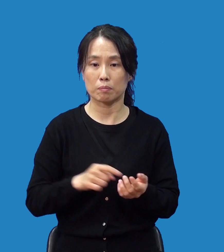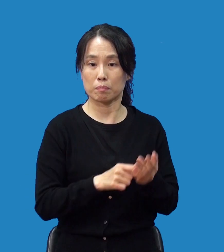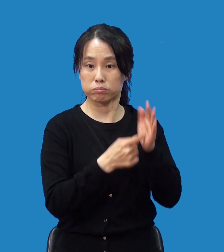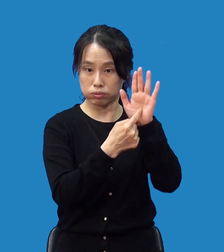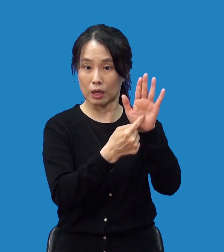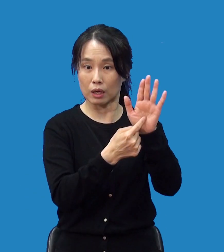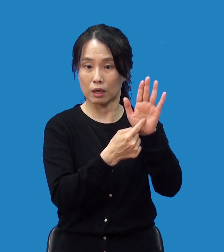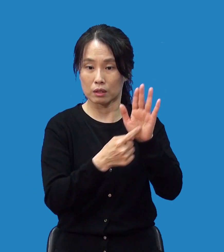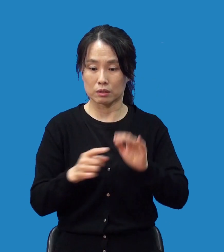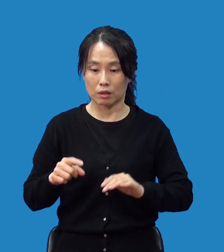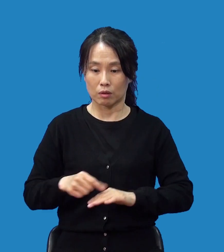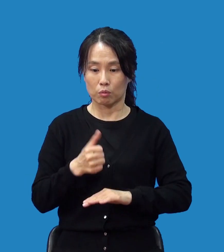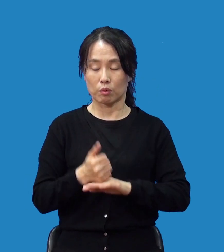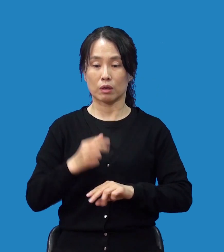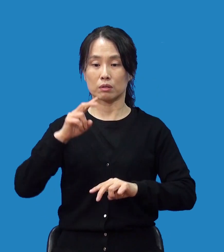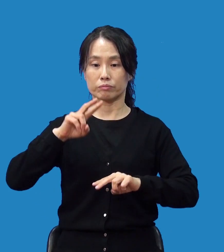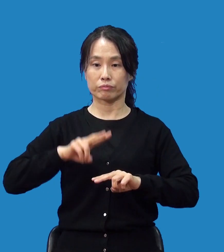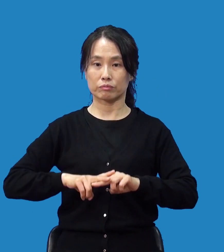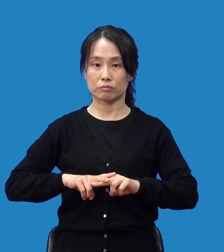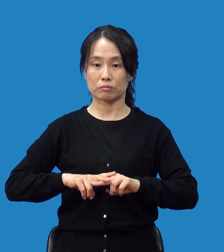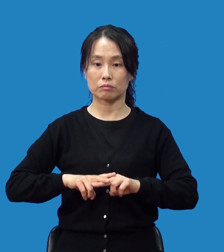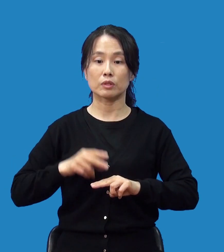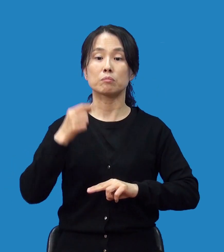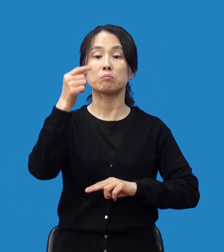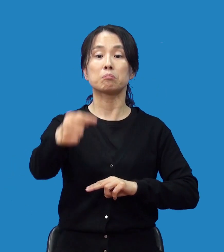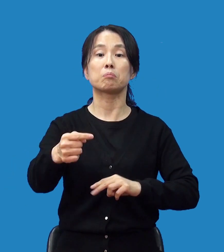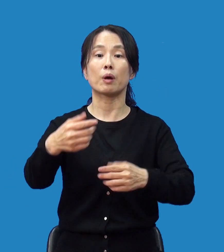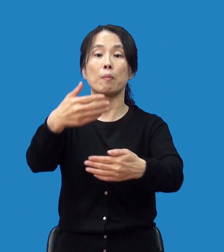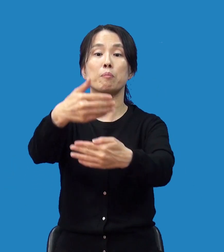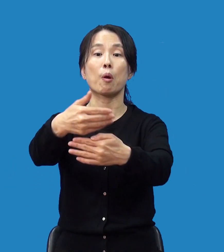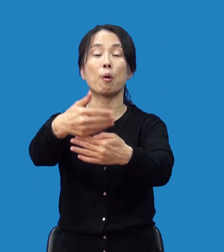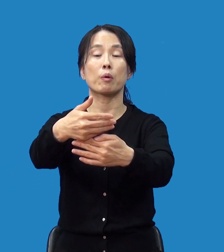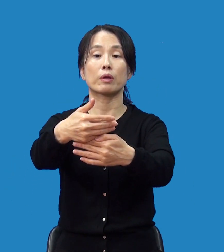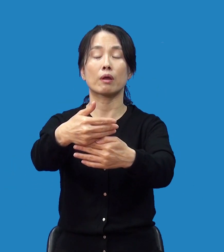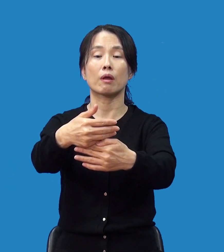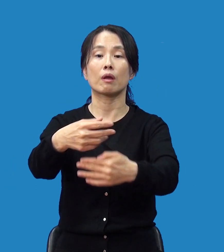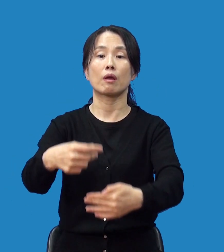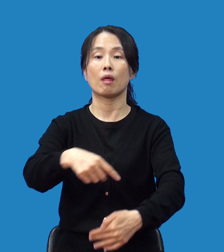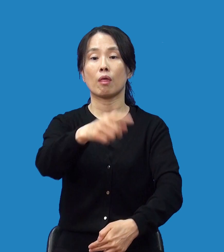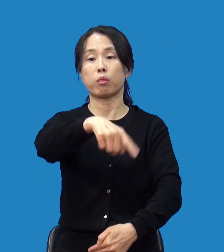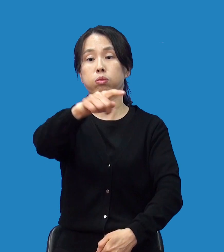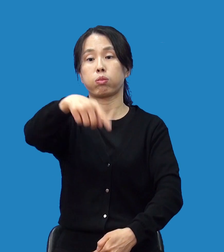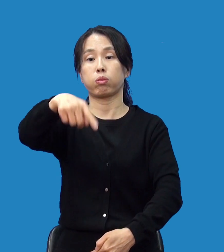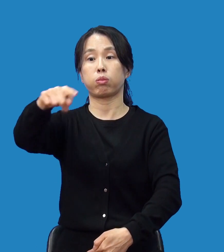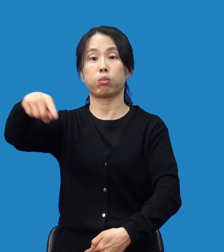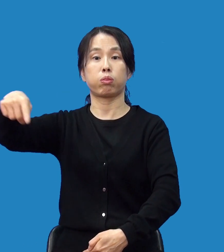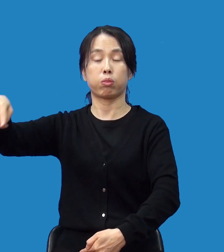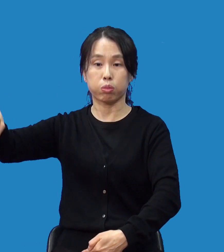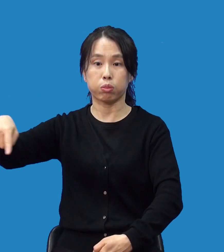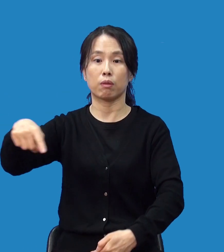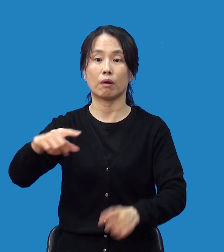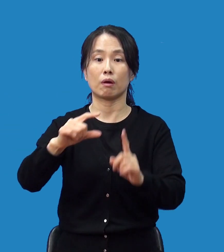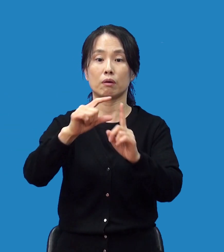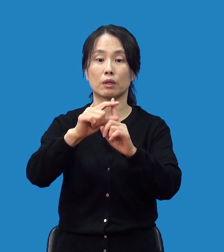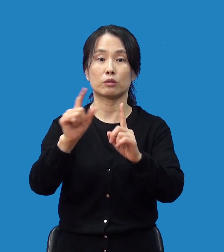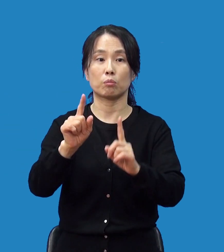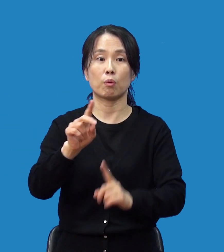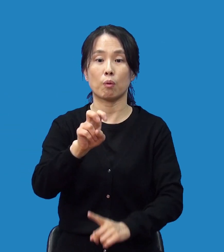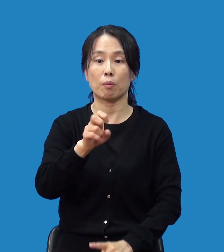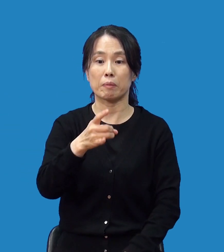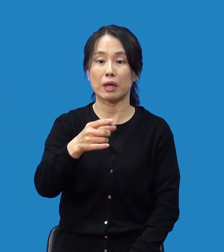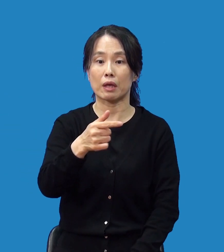왕이 앉아서 있는 그 맞은편 벽에 메네 데겔 우